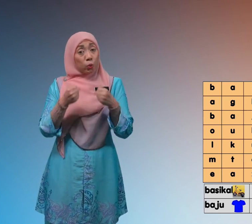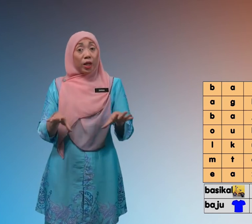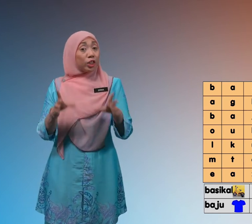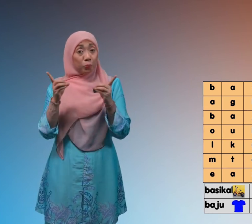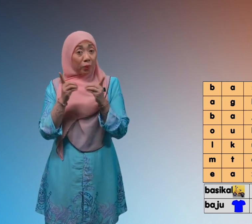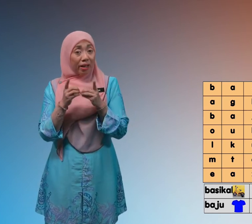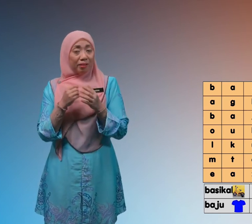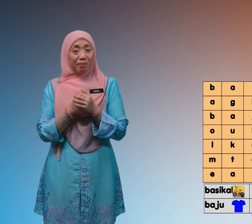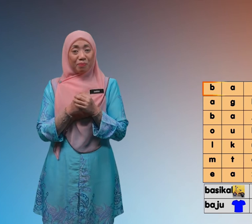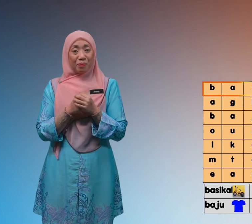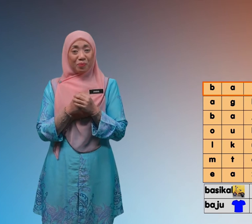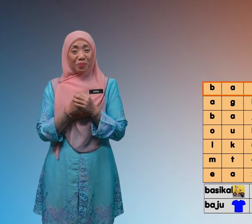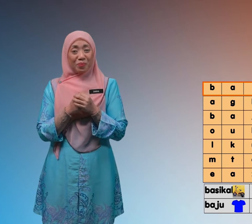Sudah jumpa?